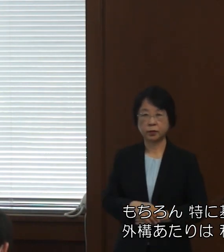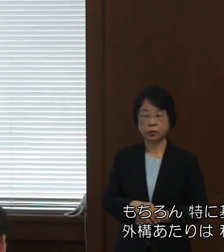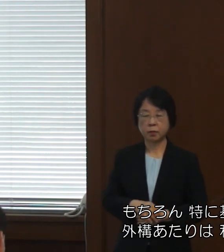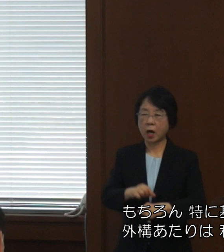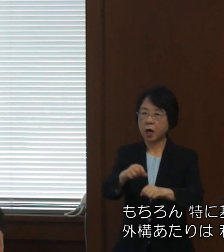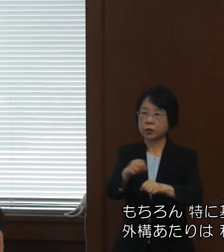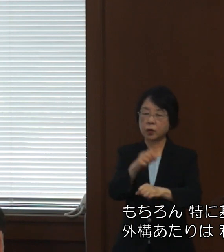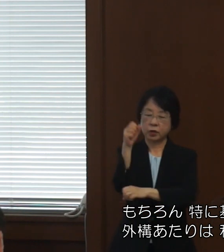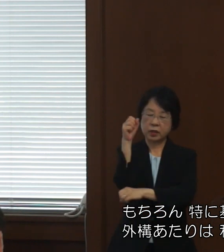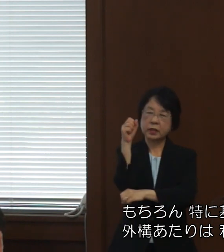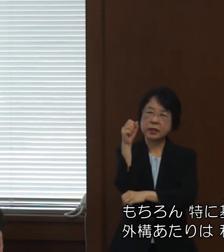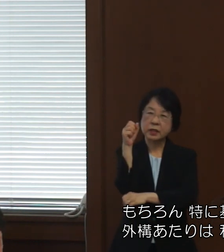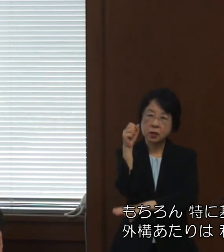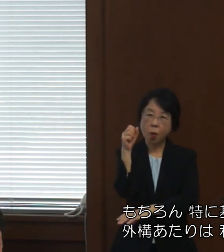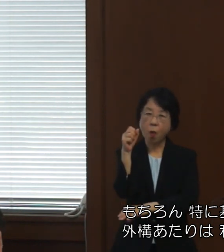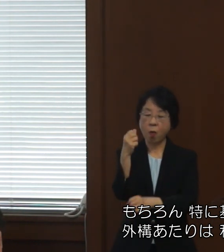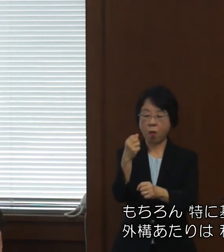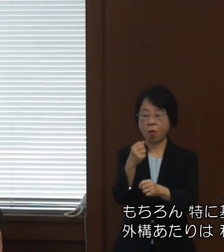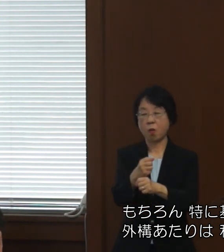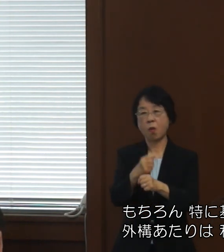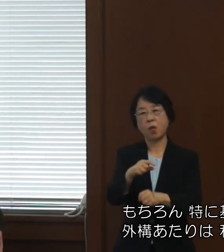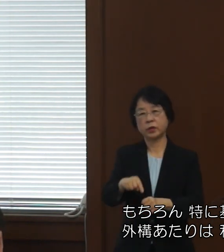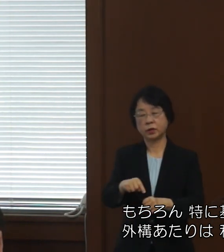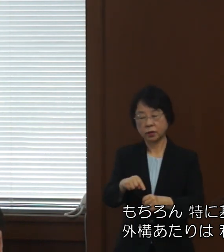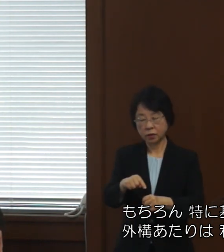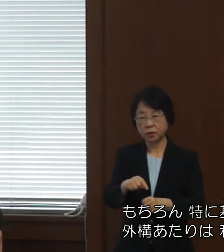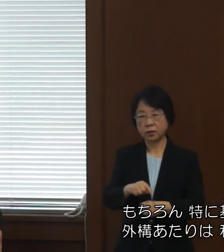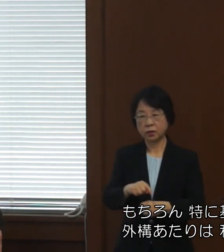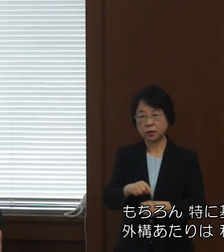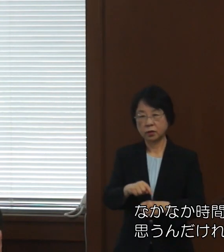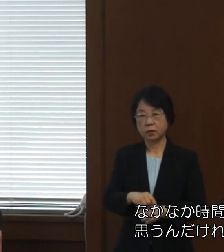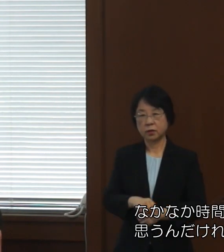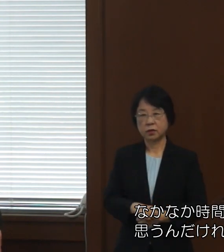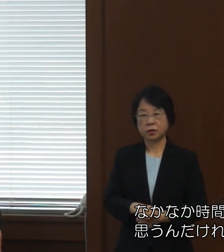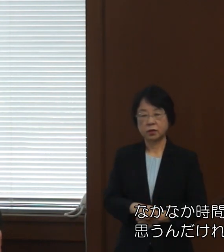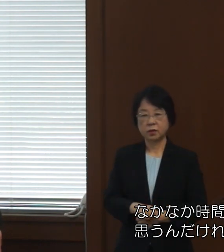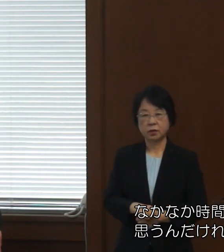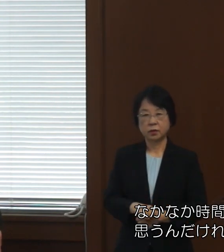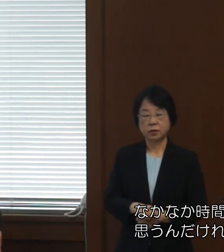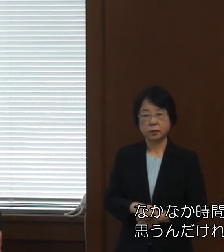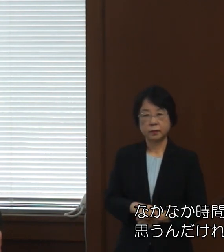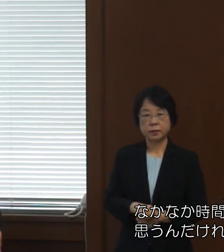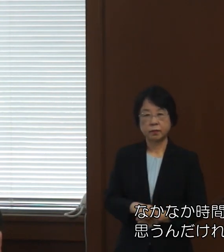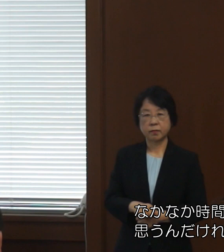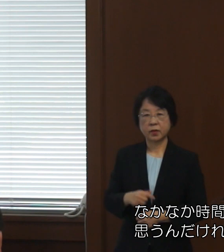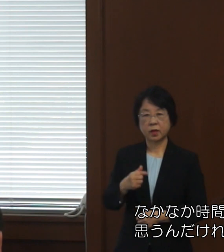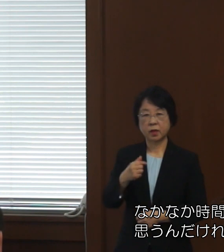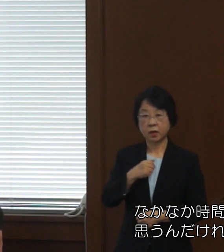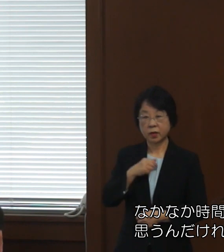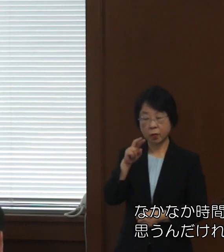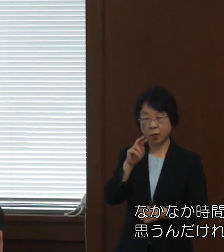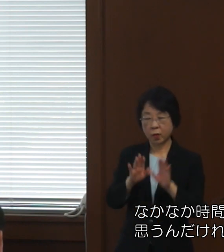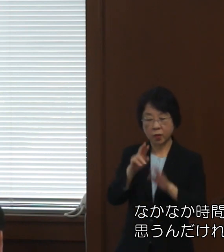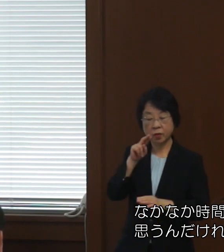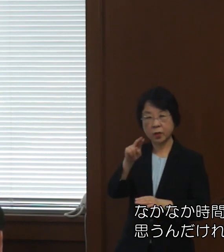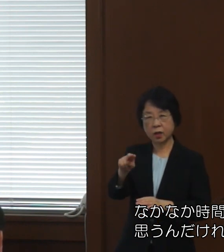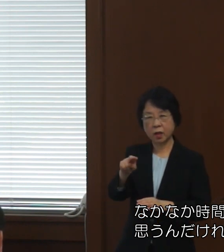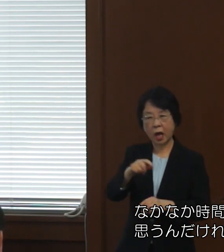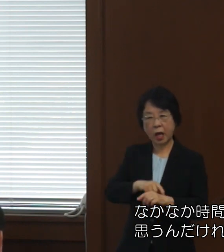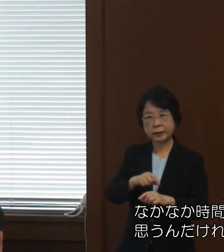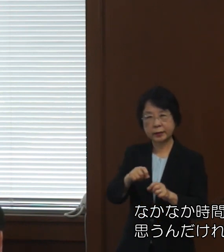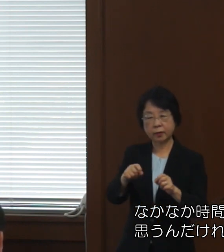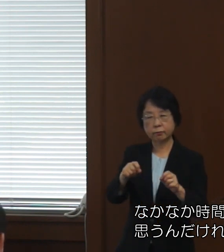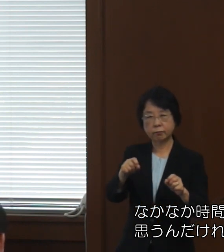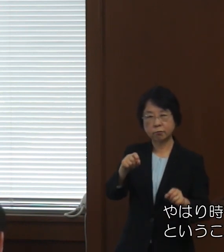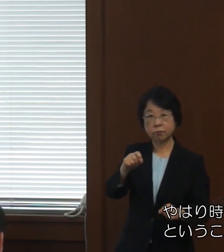基礎工事のところですね外交あたりはですね私なかなか時間かかってるなって思うんだけれども